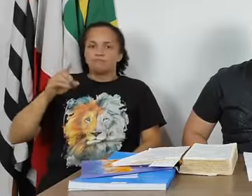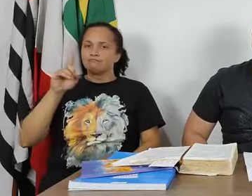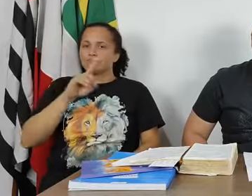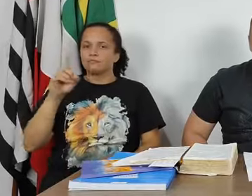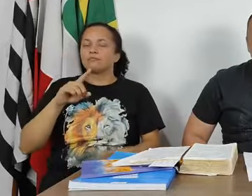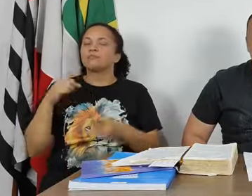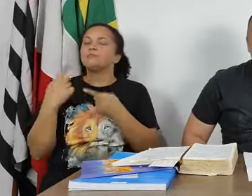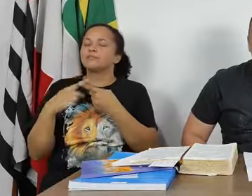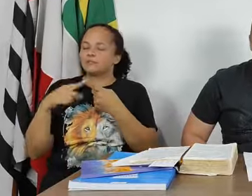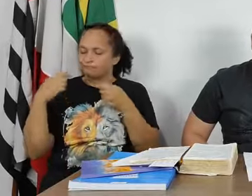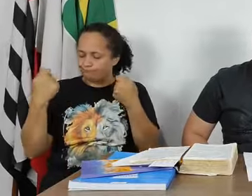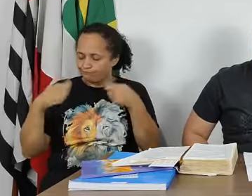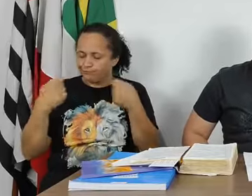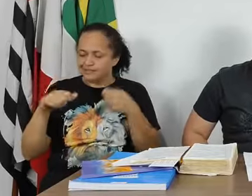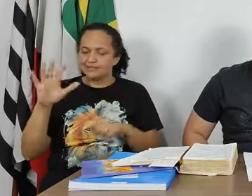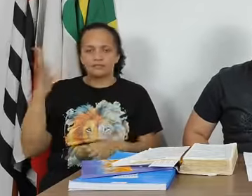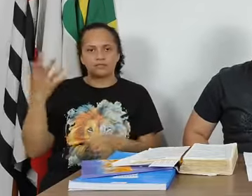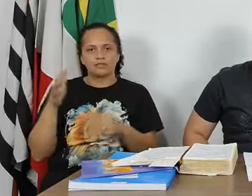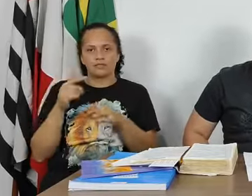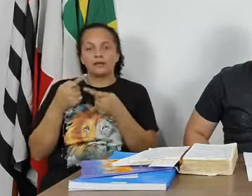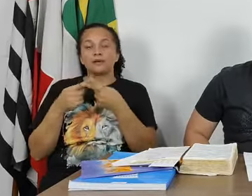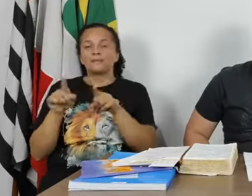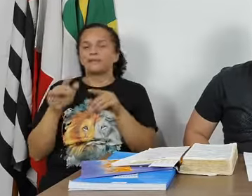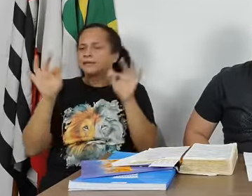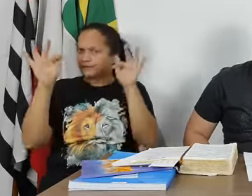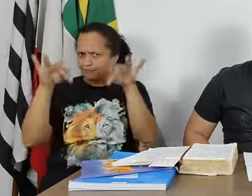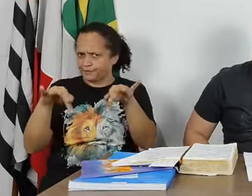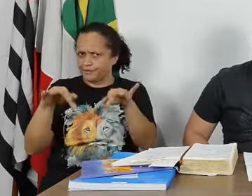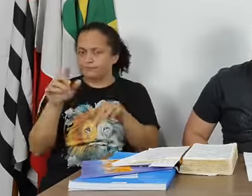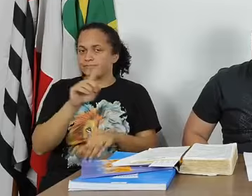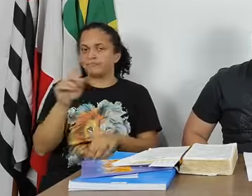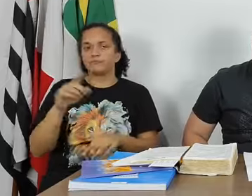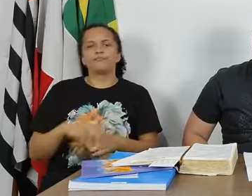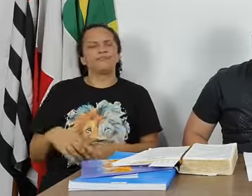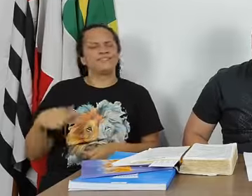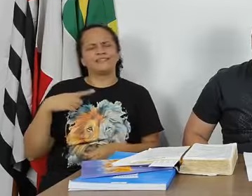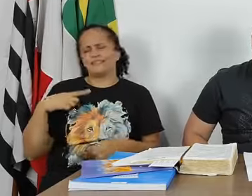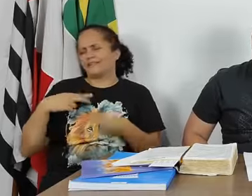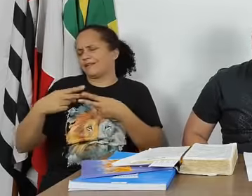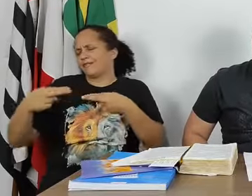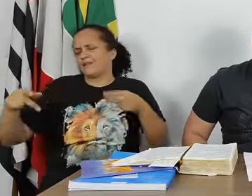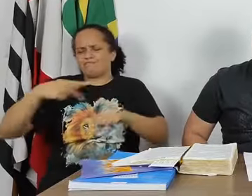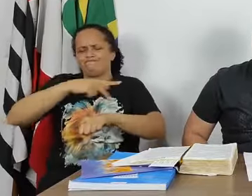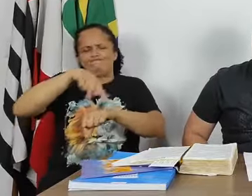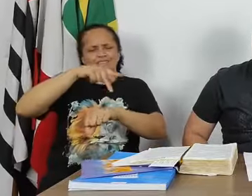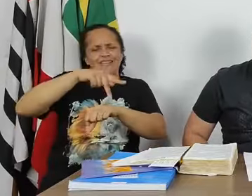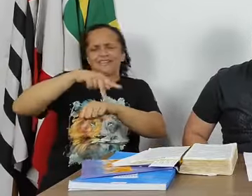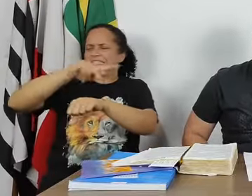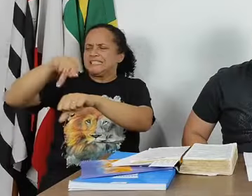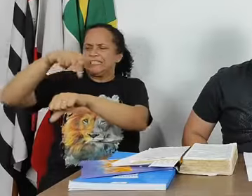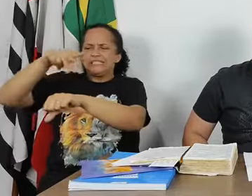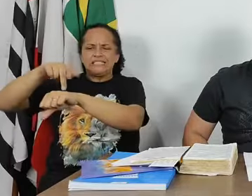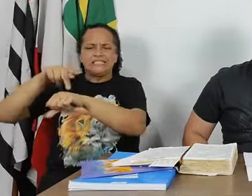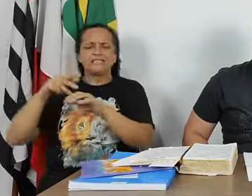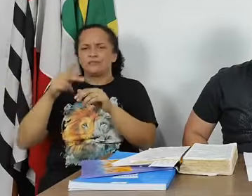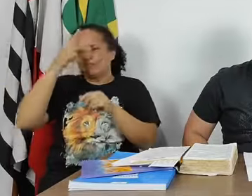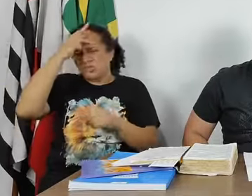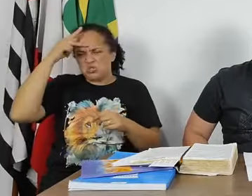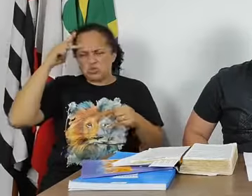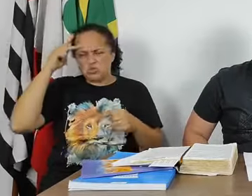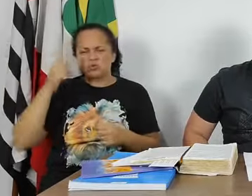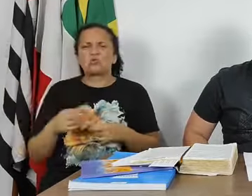é o fim. Porquanto se levantará nação contra nação, reino contra reino, e haverá fome e